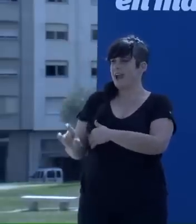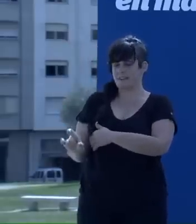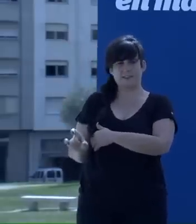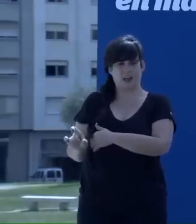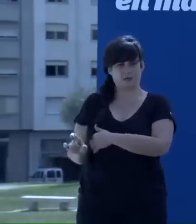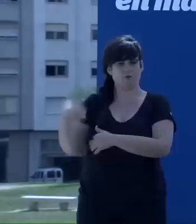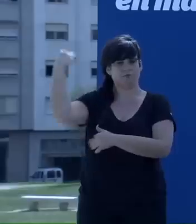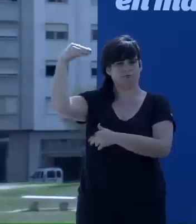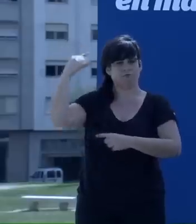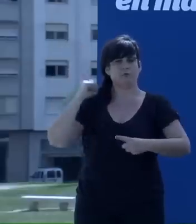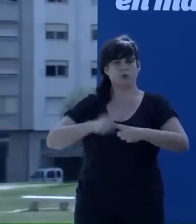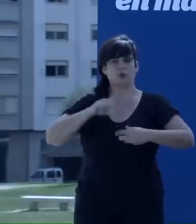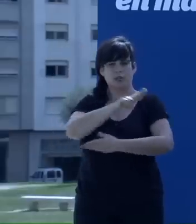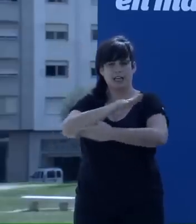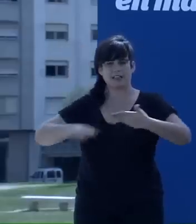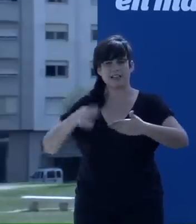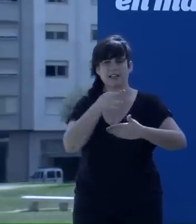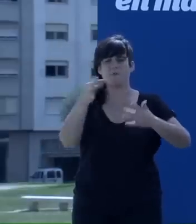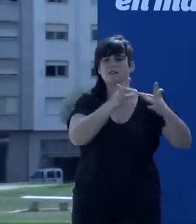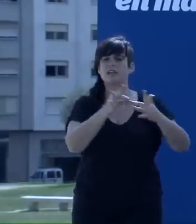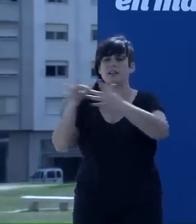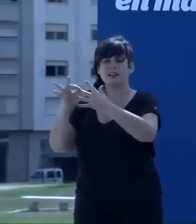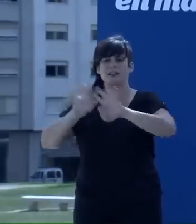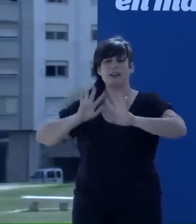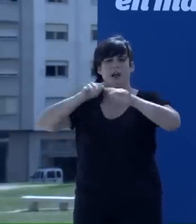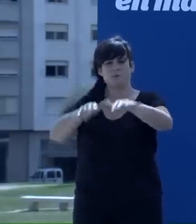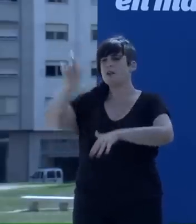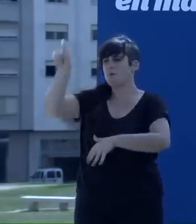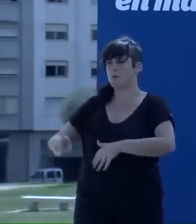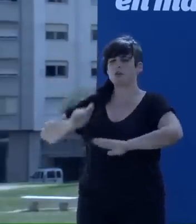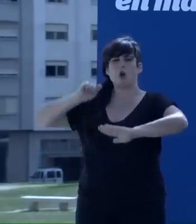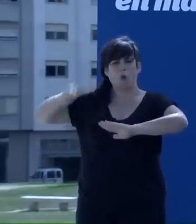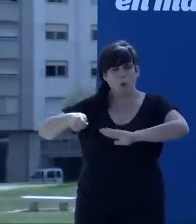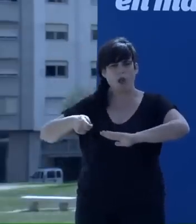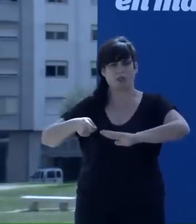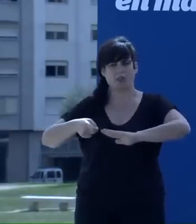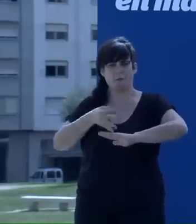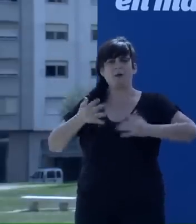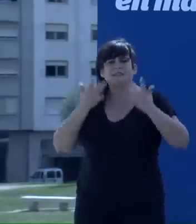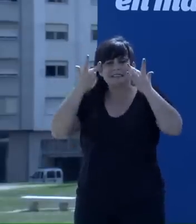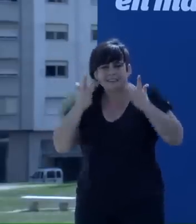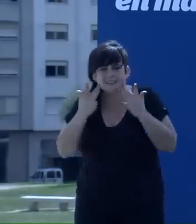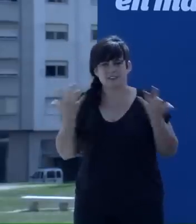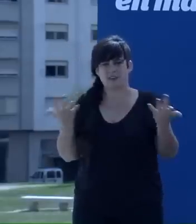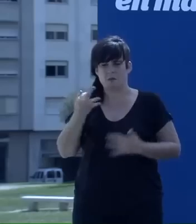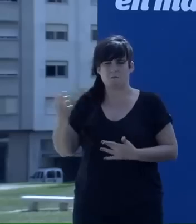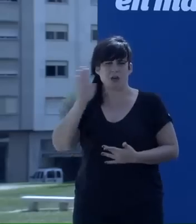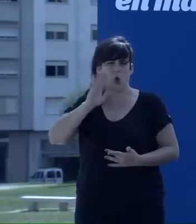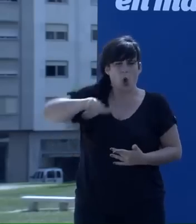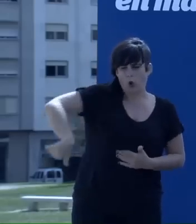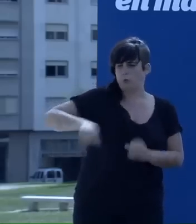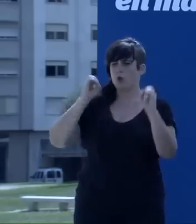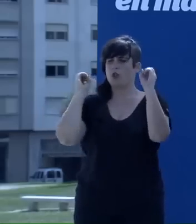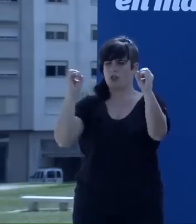Xunta de Galicia e a liderar esa maioría parlamentaria a un magistrado honesto e incorruptible que practicou a xusticia nas